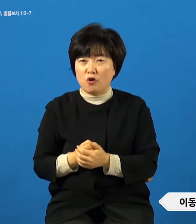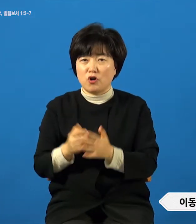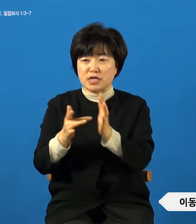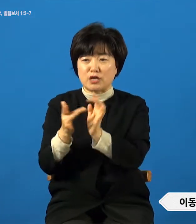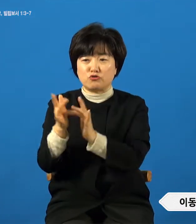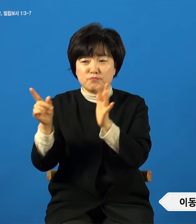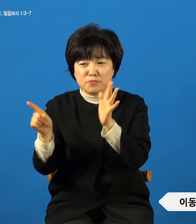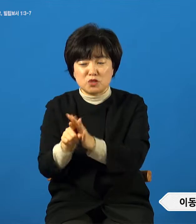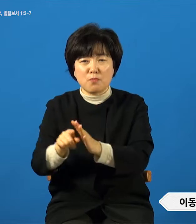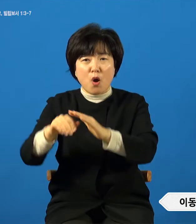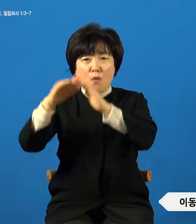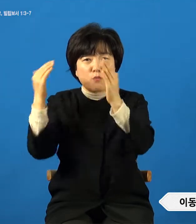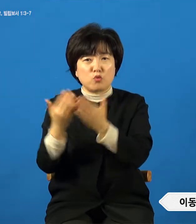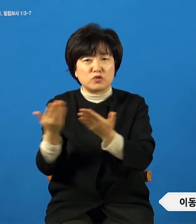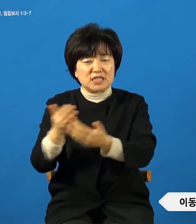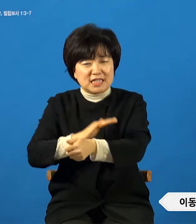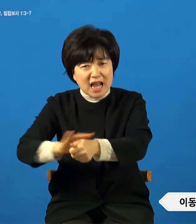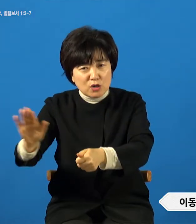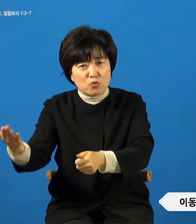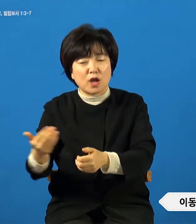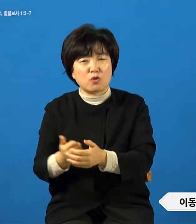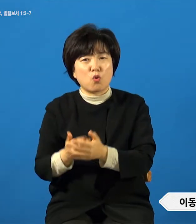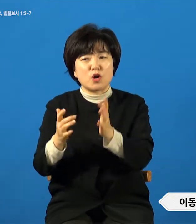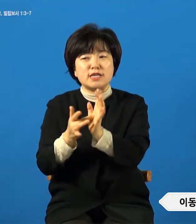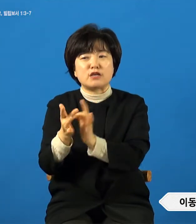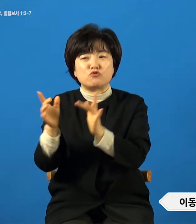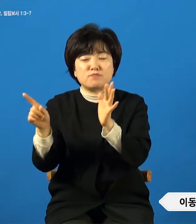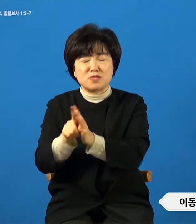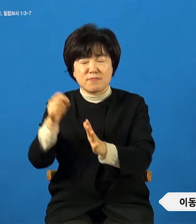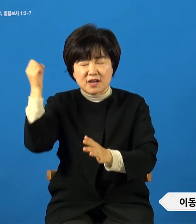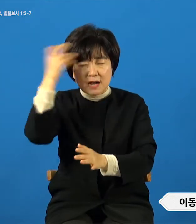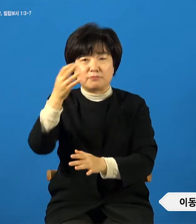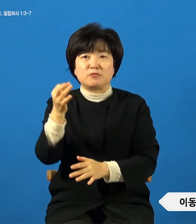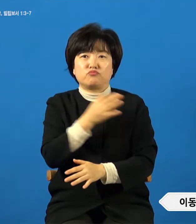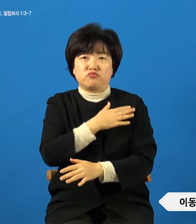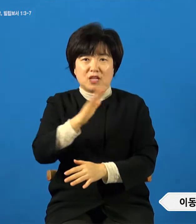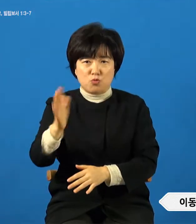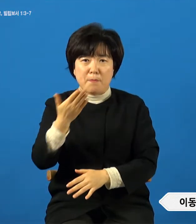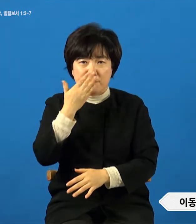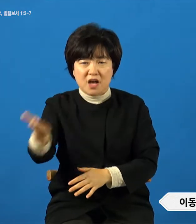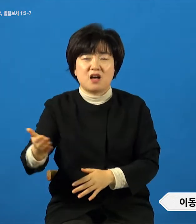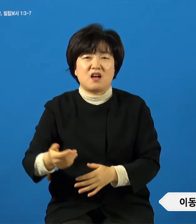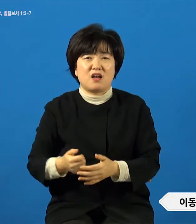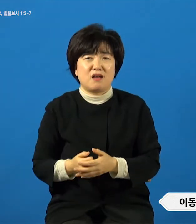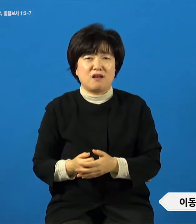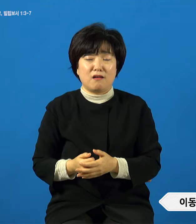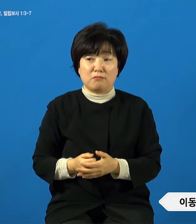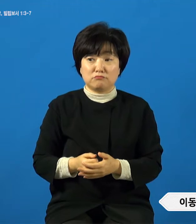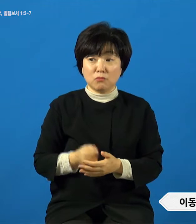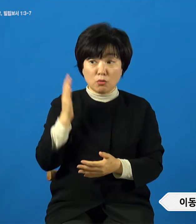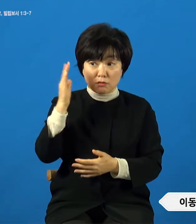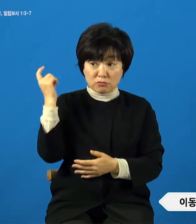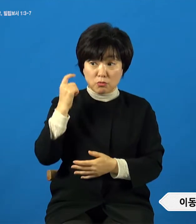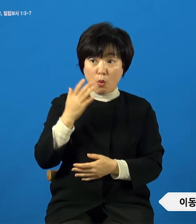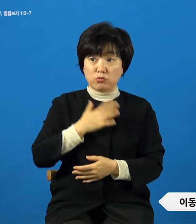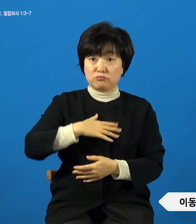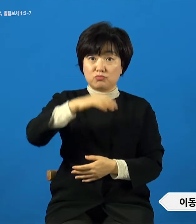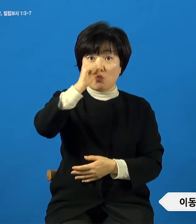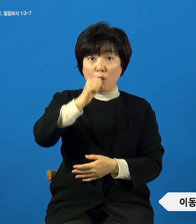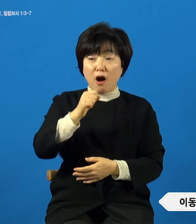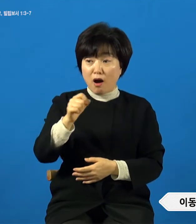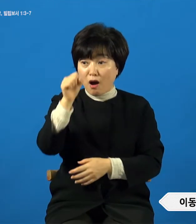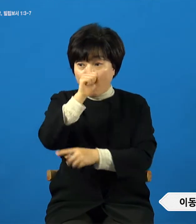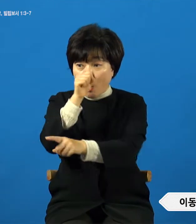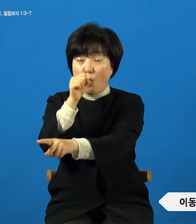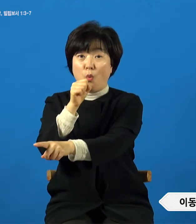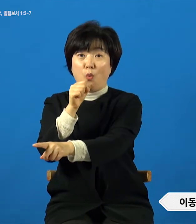예수 믿으면 모든 일이 잘 되고, 예수 믿으면 갑자기 부자가 되고. 기분 좋죠. 사람들이 그걸